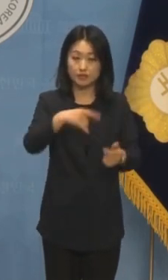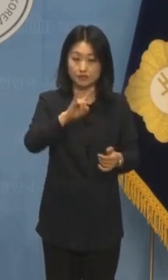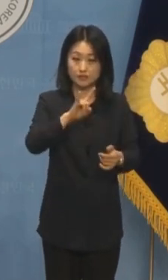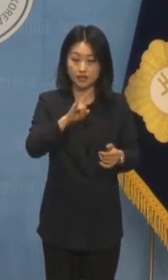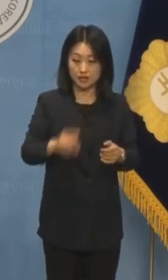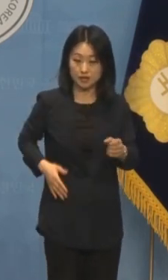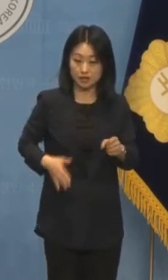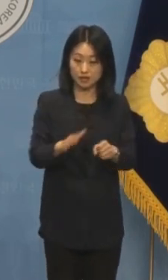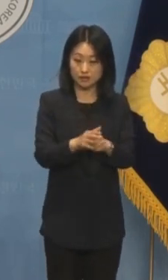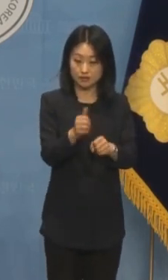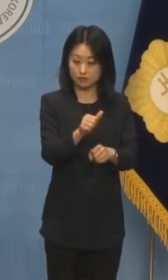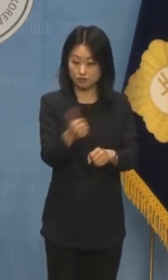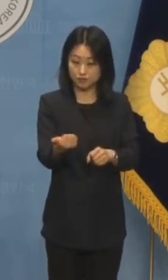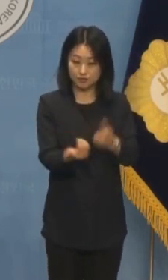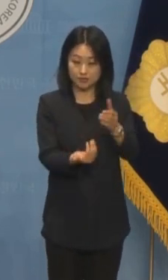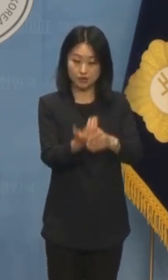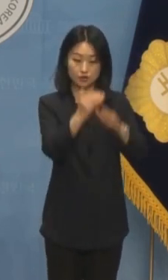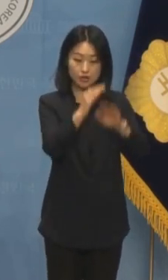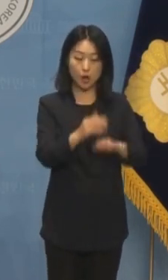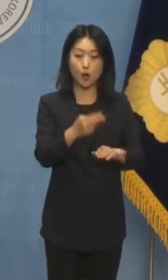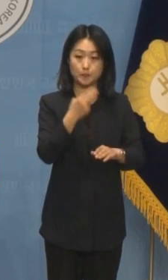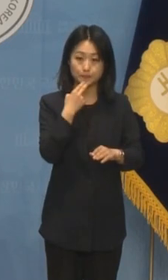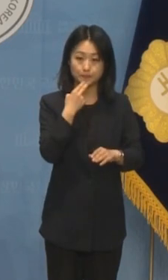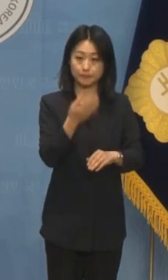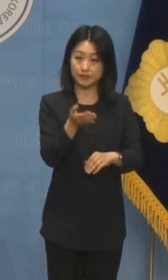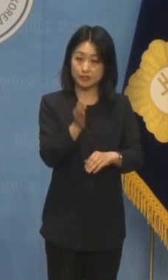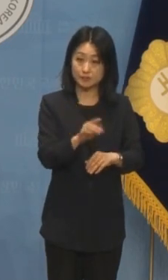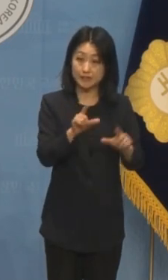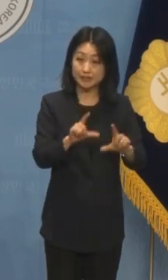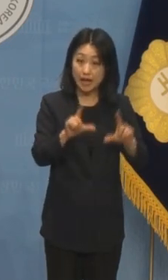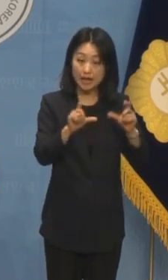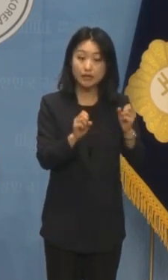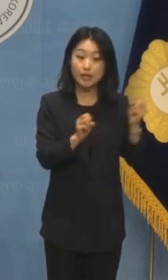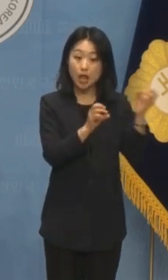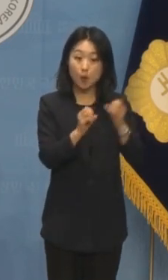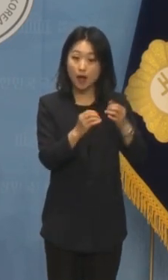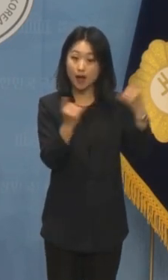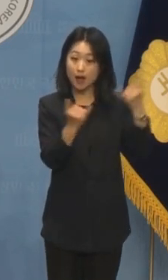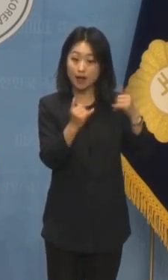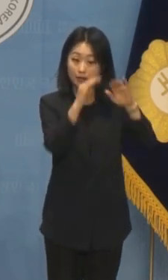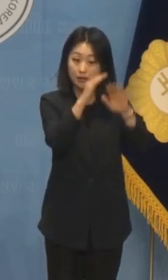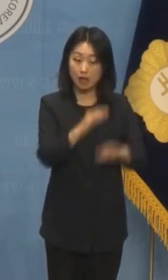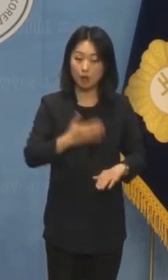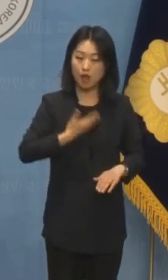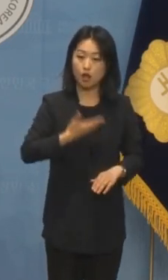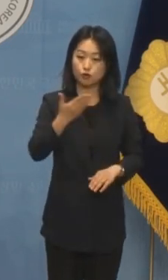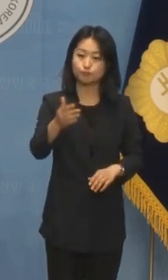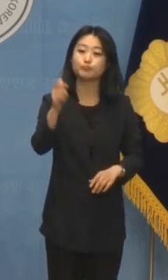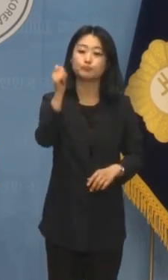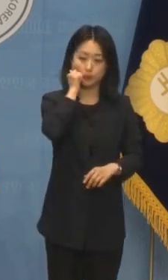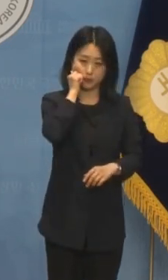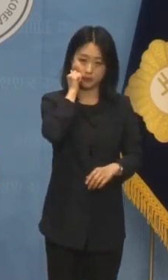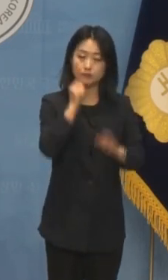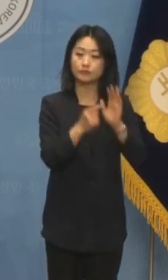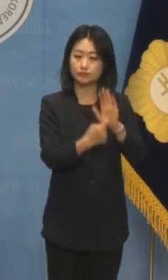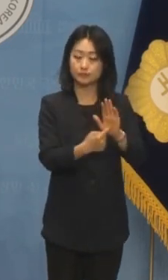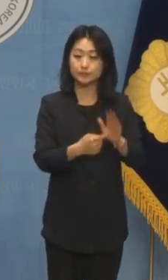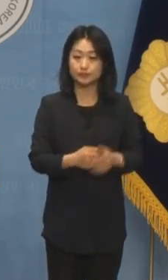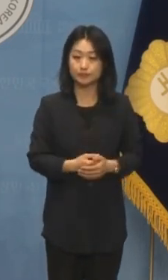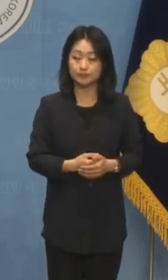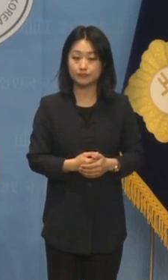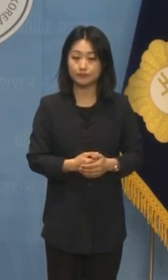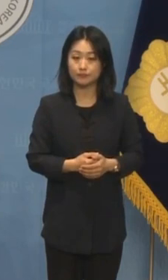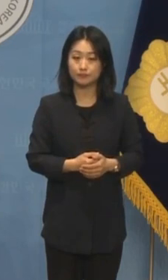없었다고 단언하면서도 다만 그날 무슨 대화를 했는지 알려줄 수는 없다고 했습니다. 이